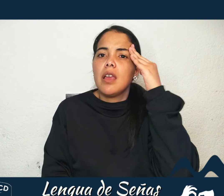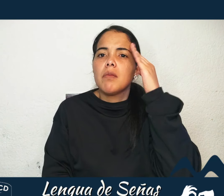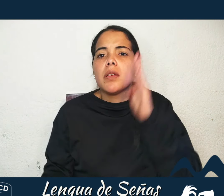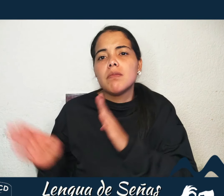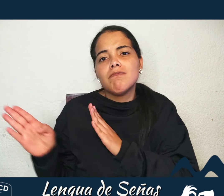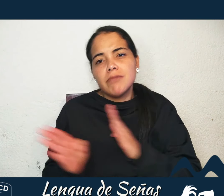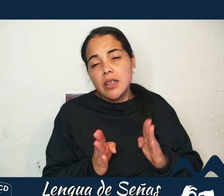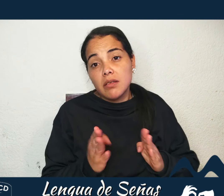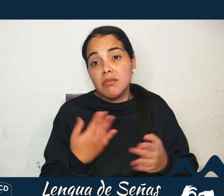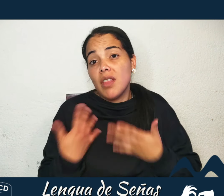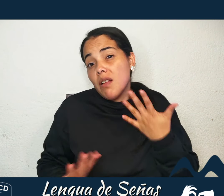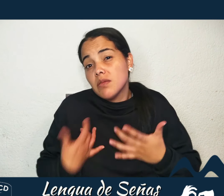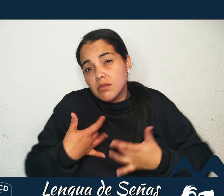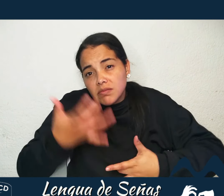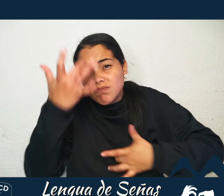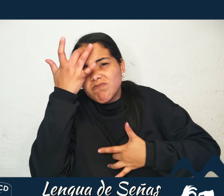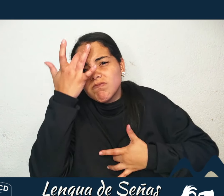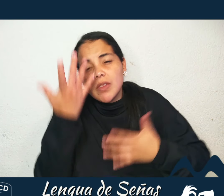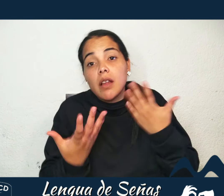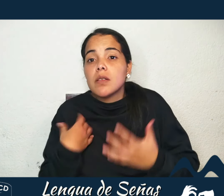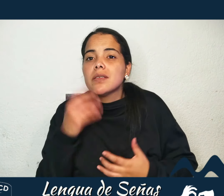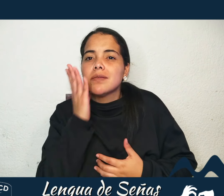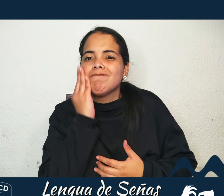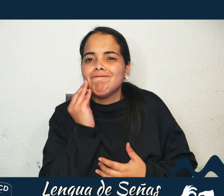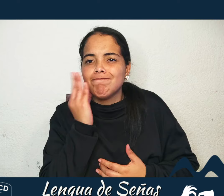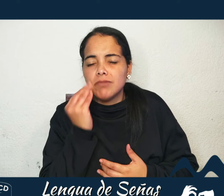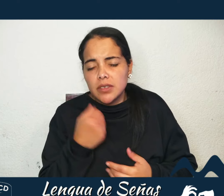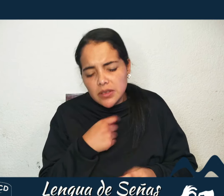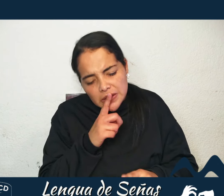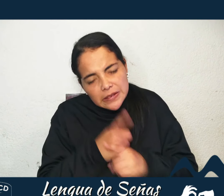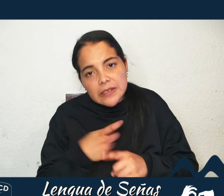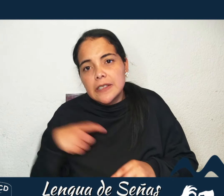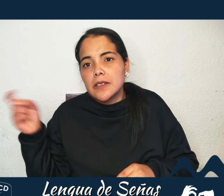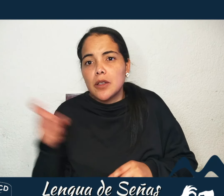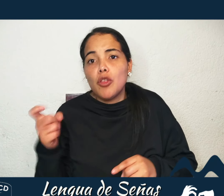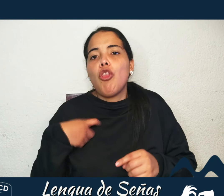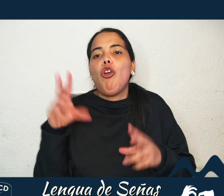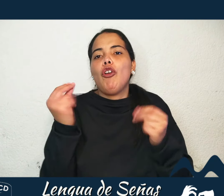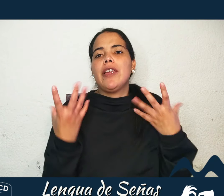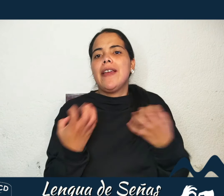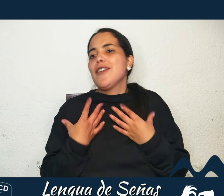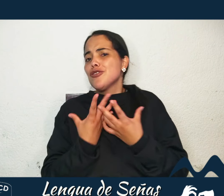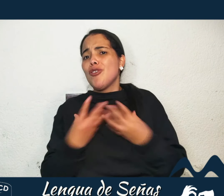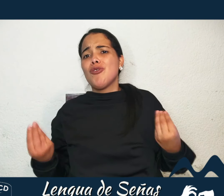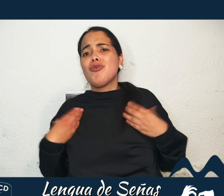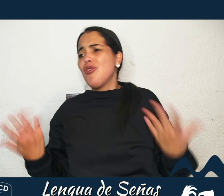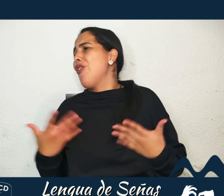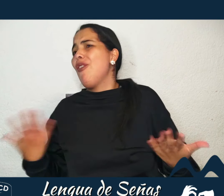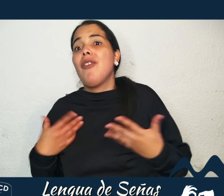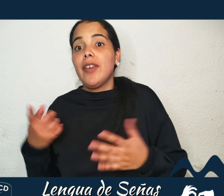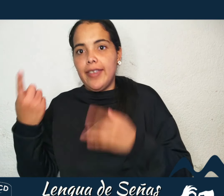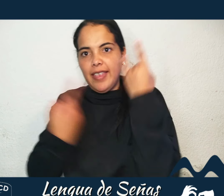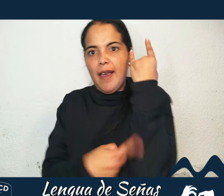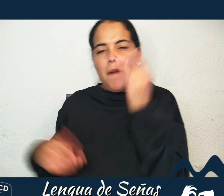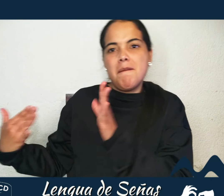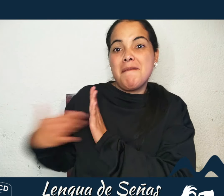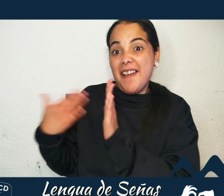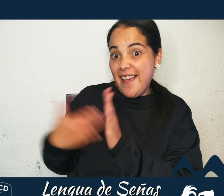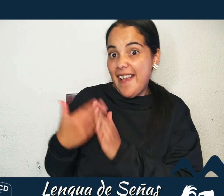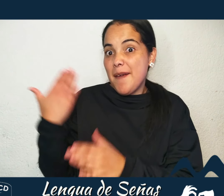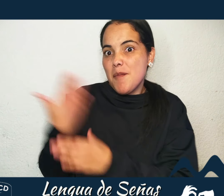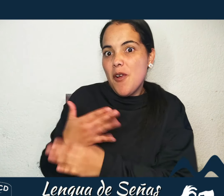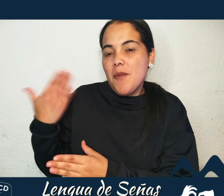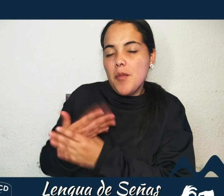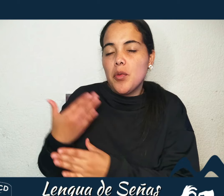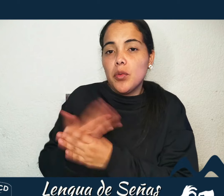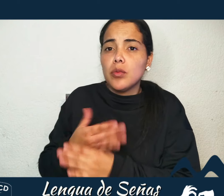Dios quería que Pablo experimentara el poder de Dios no en solucionar el problema, sino desde otra